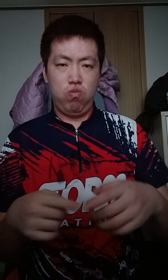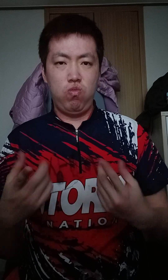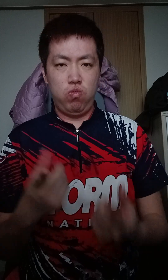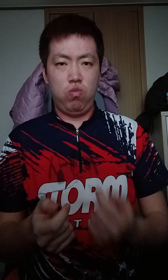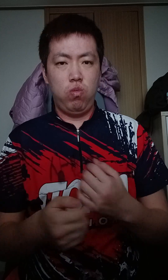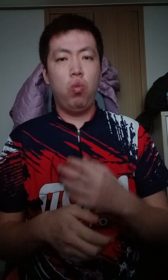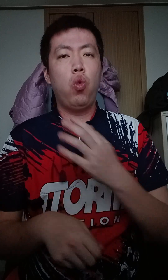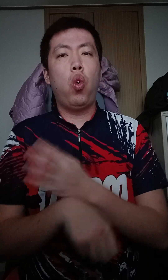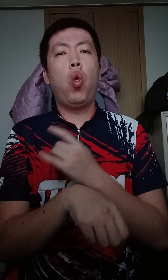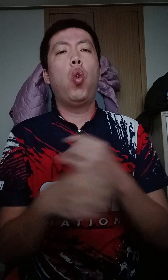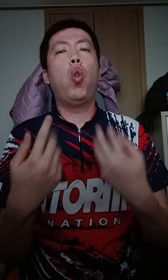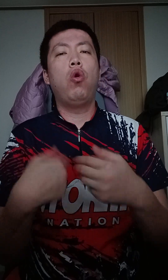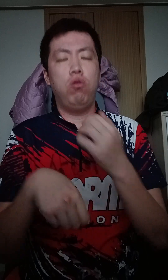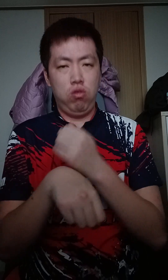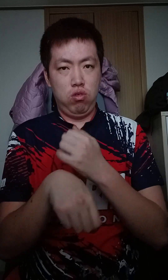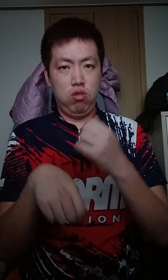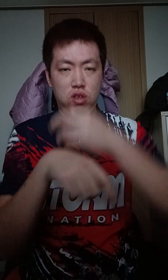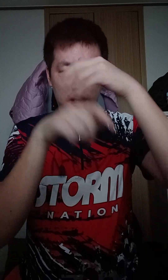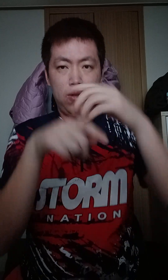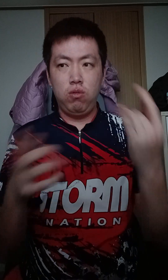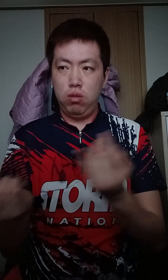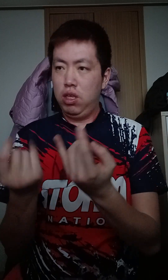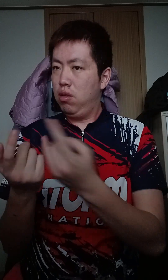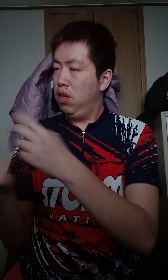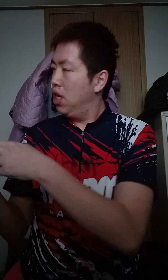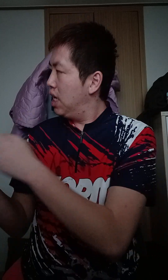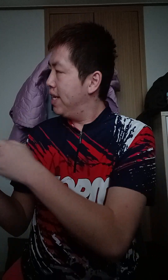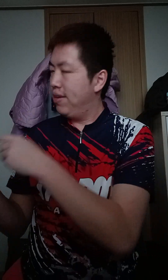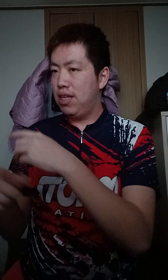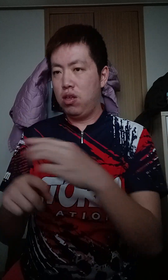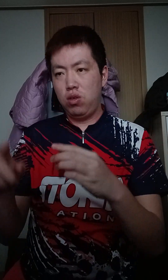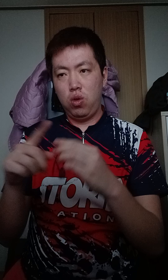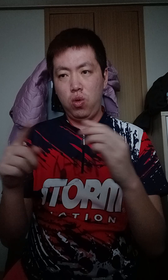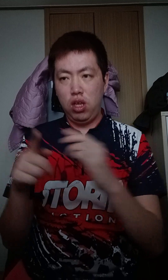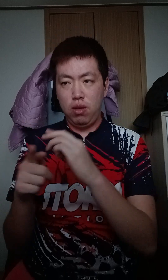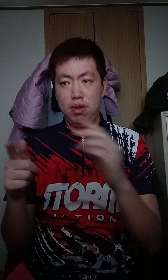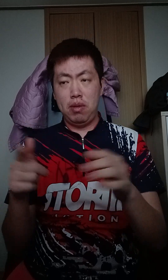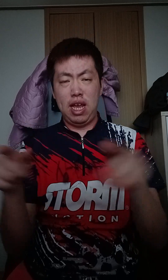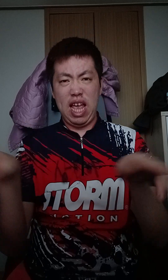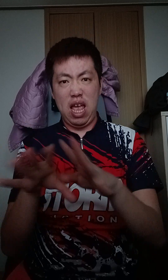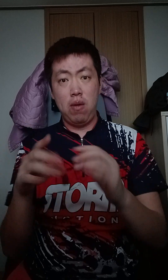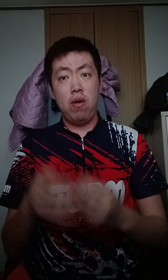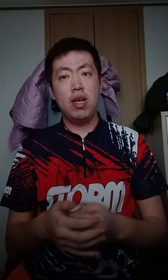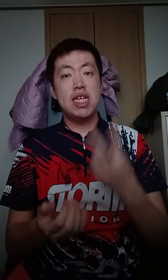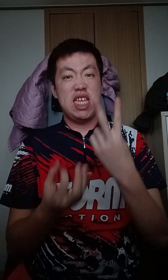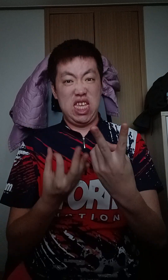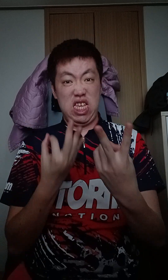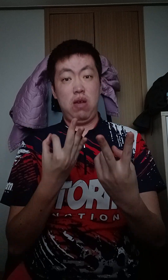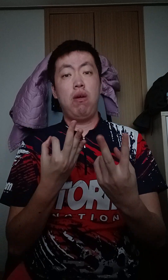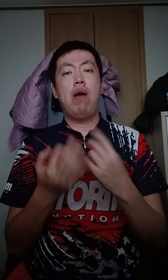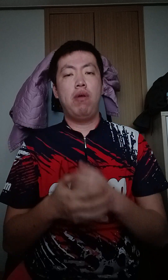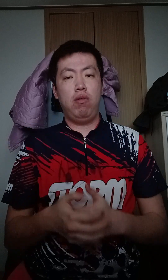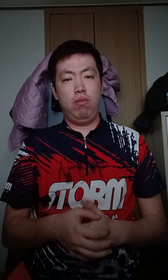보육사 인건비는 정부 보조금과 지자체가 지원하는 처우 개선비를 합쳐 월 200만 원 남짓.